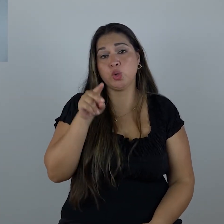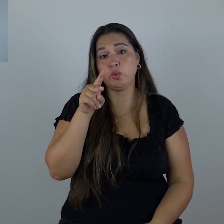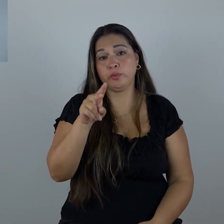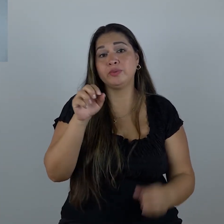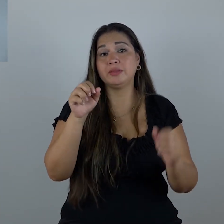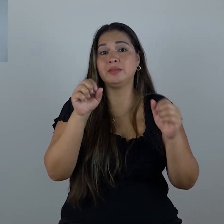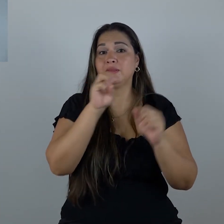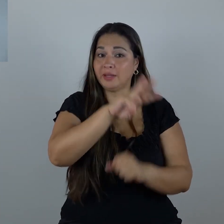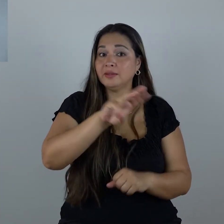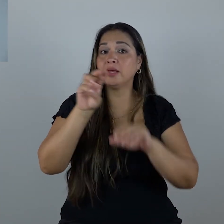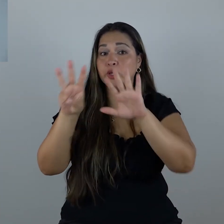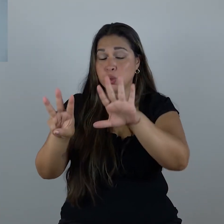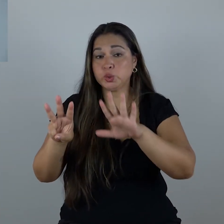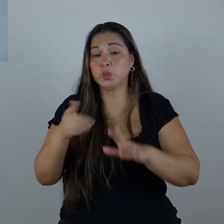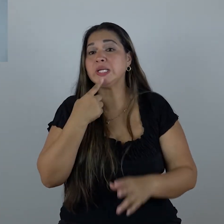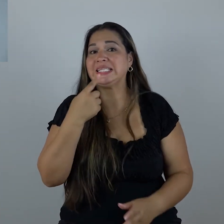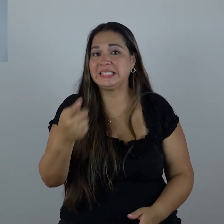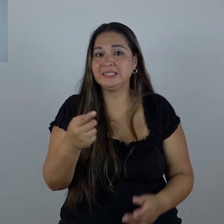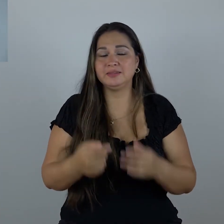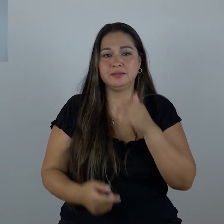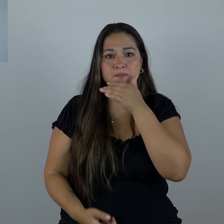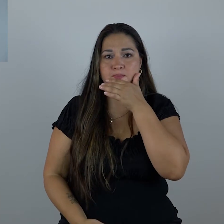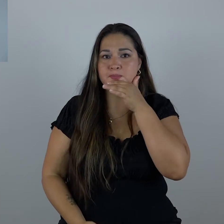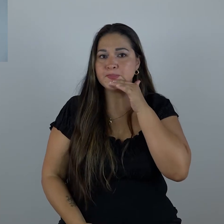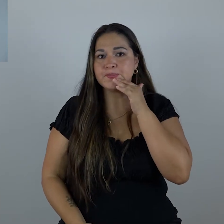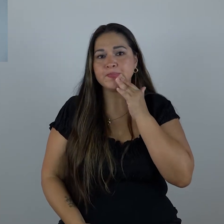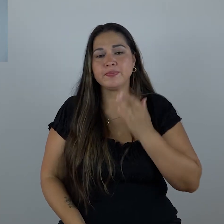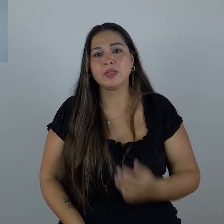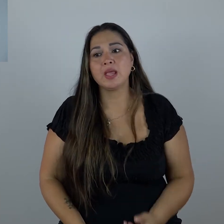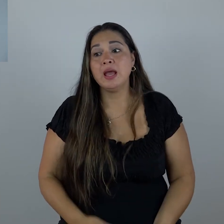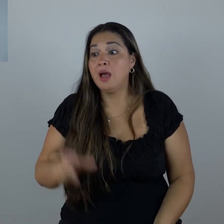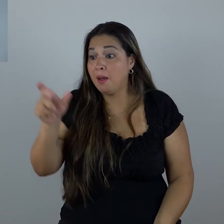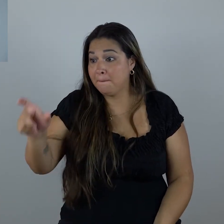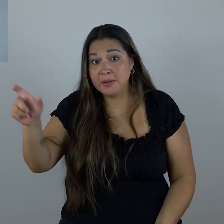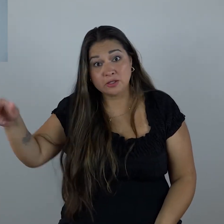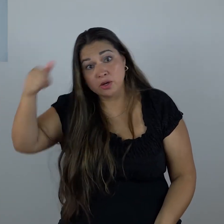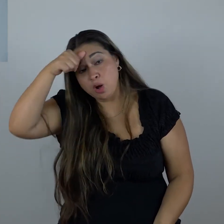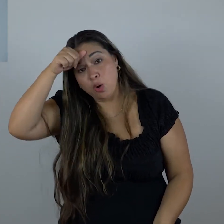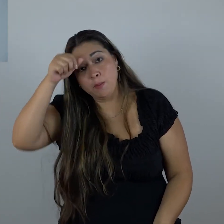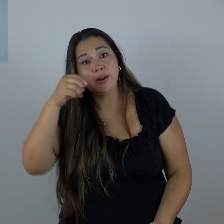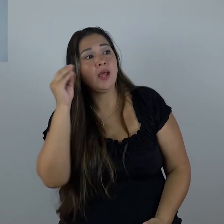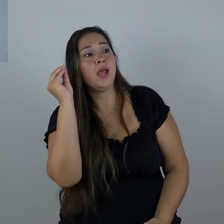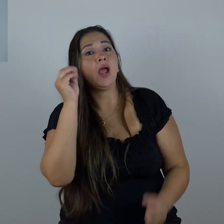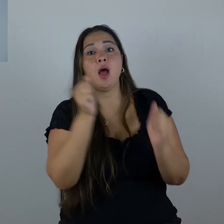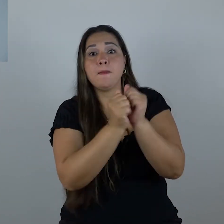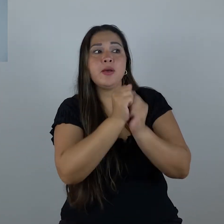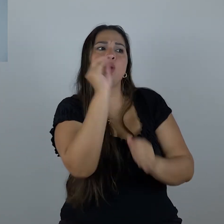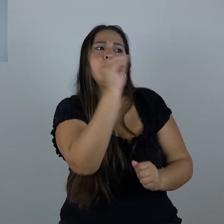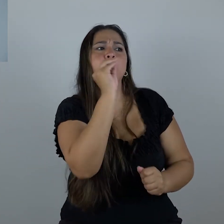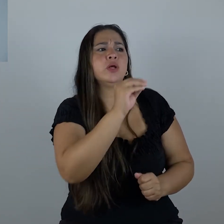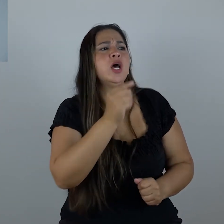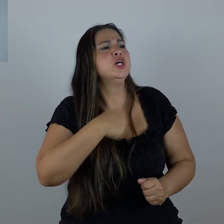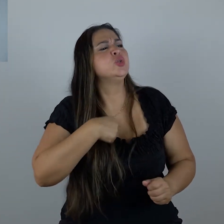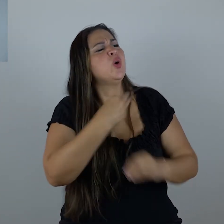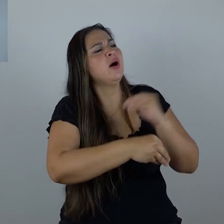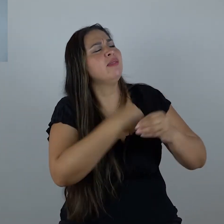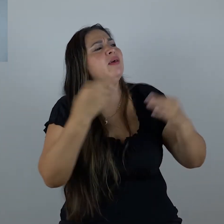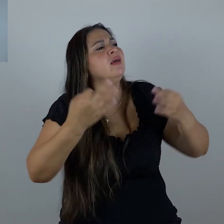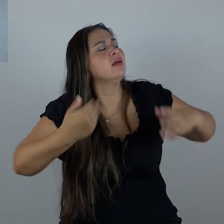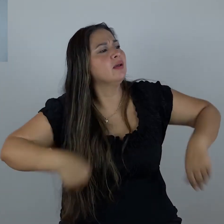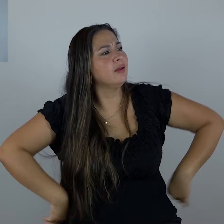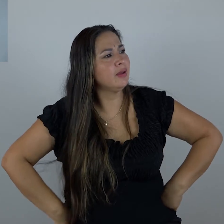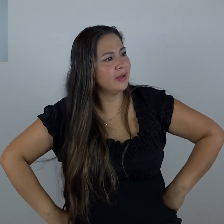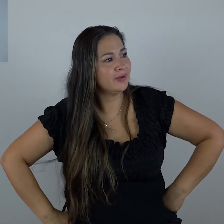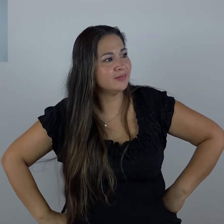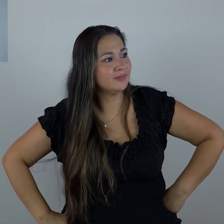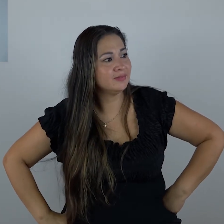2:38, dice textualmente que estos varones que le preguntaron a Pedro qué es lo que tenemos que hacer, fueron